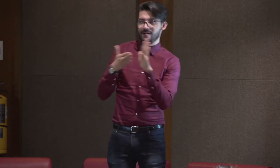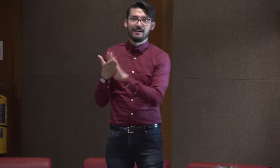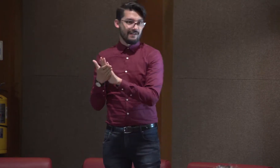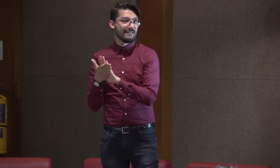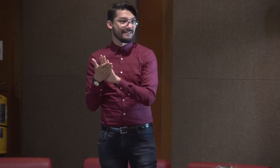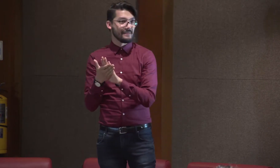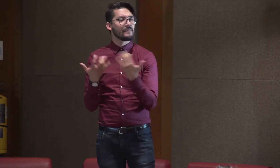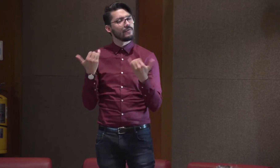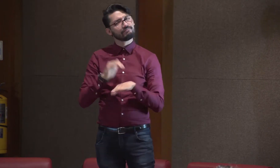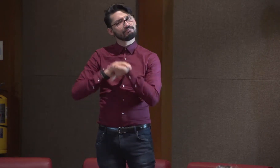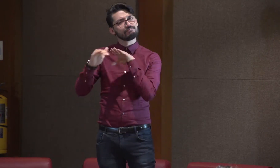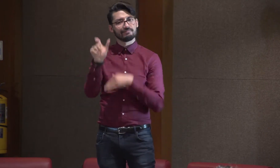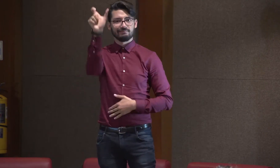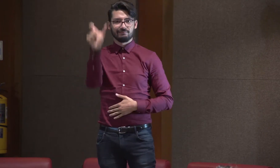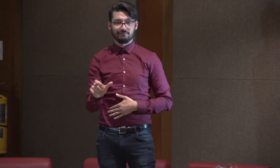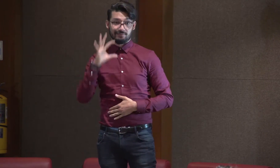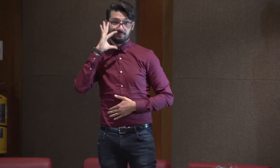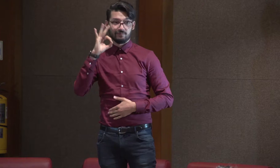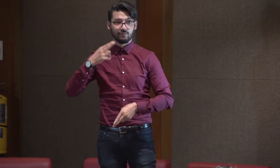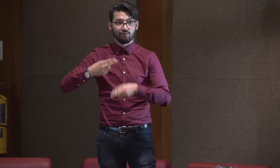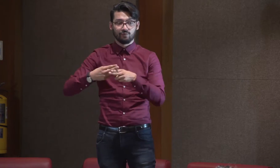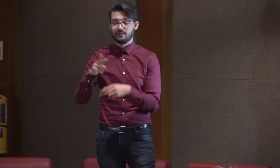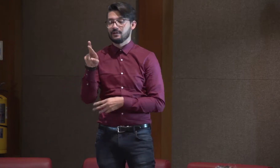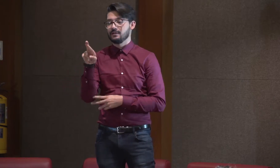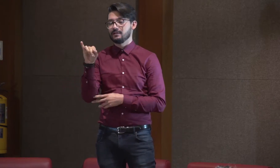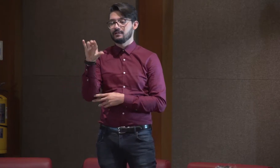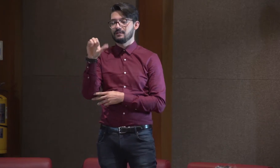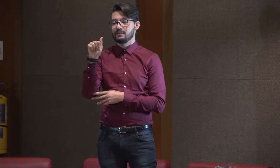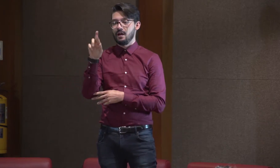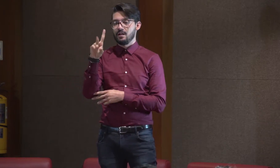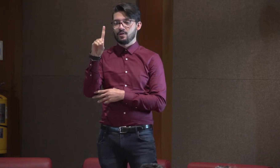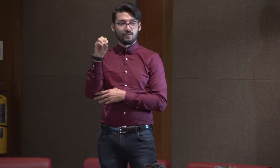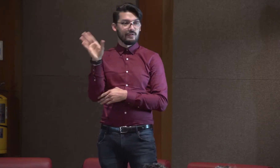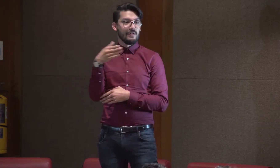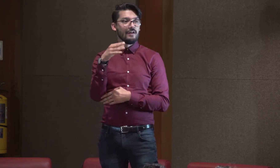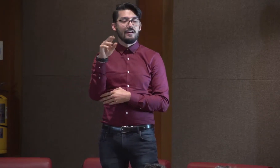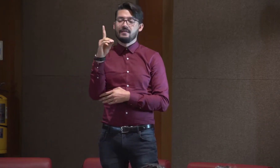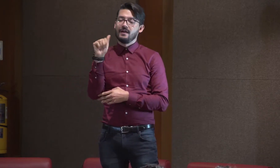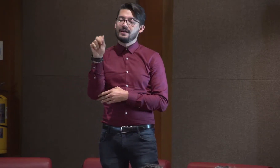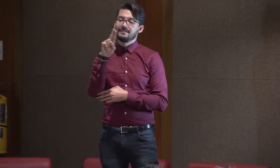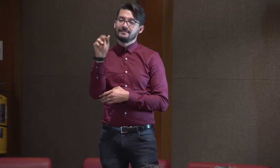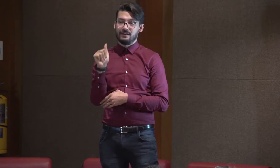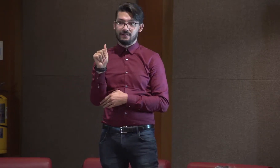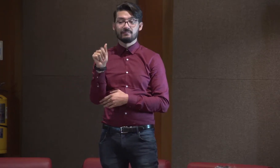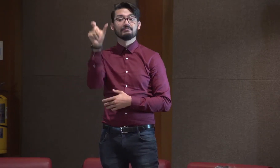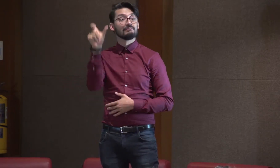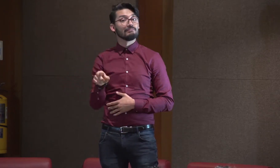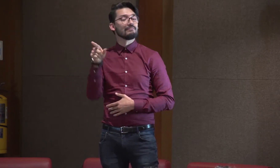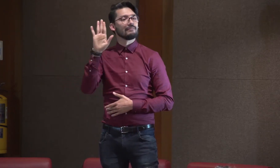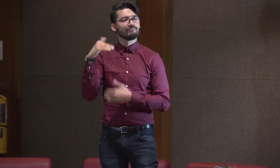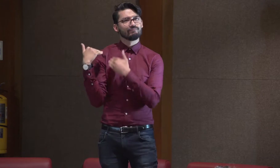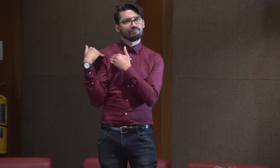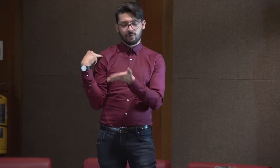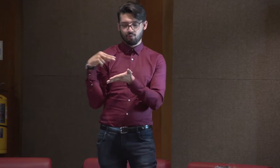el proceso que se llevó a cabo para trabajar en esta herramienta. En primera instancia, queremos invitar al señor Ricardo